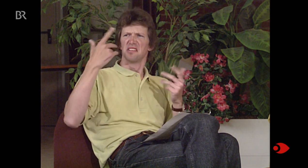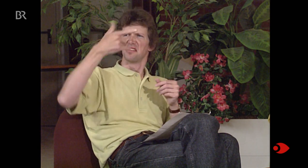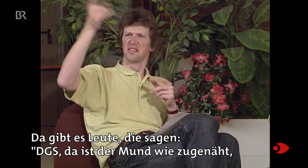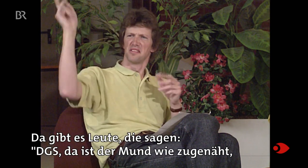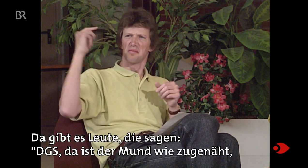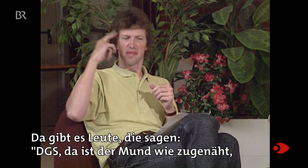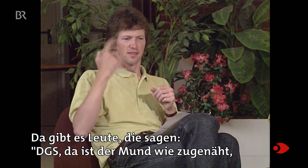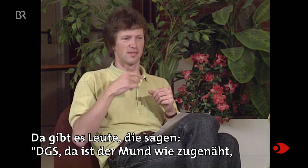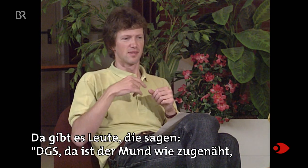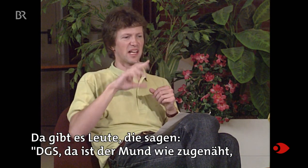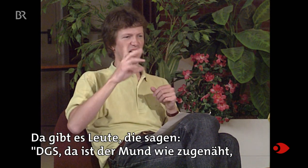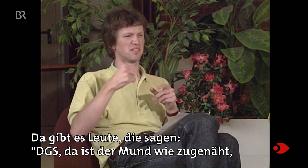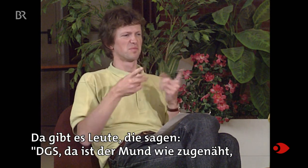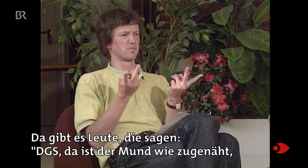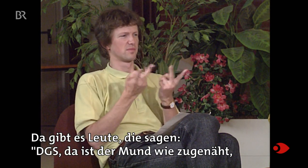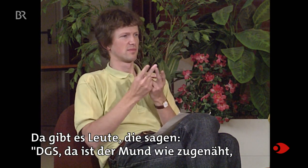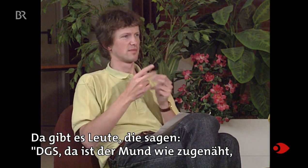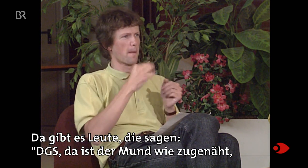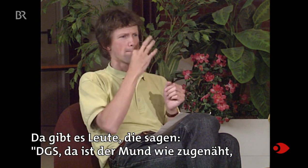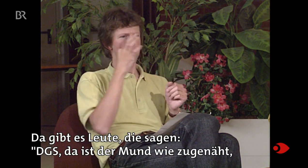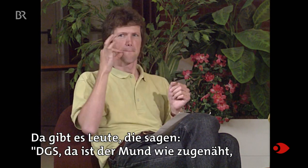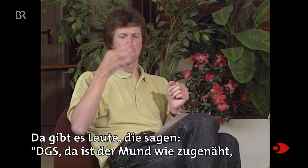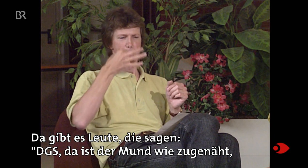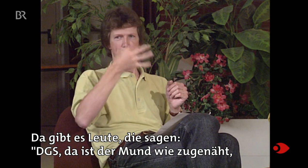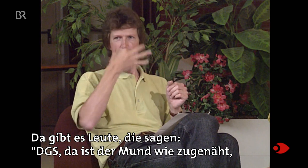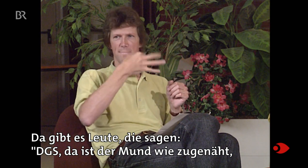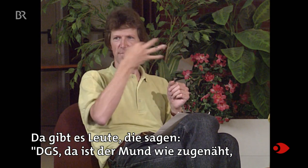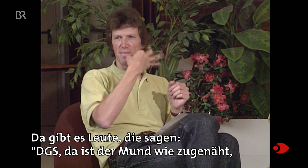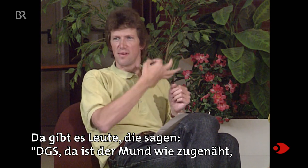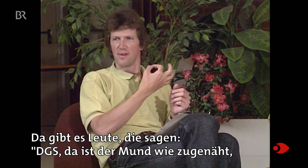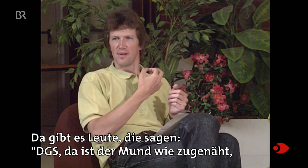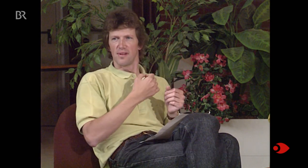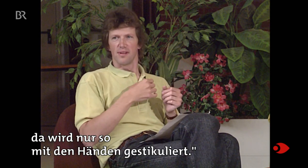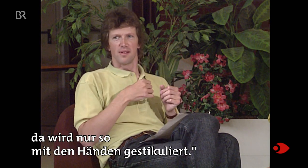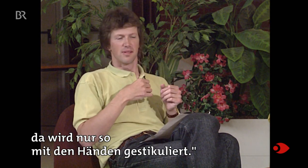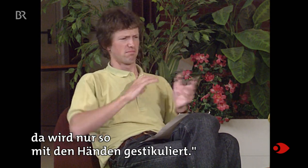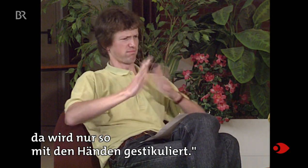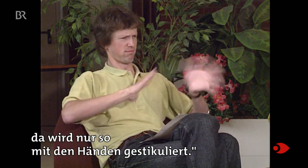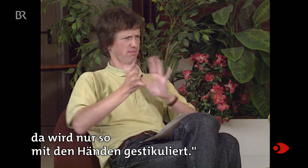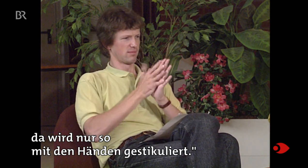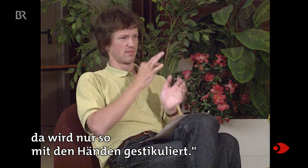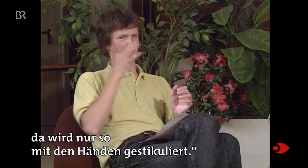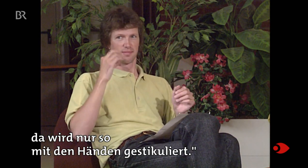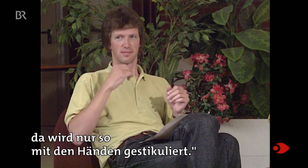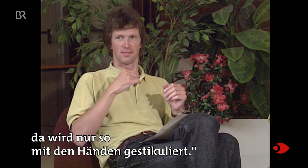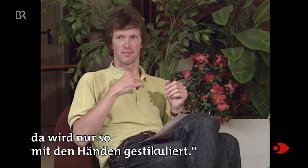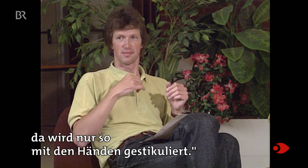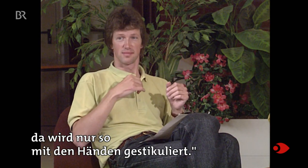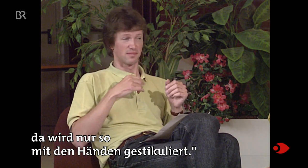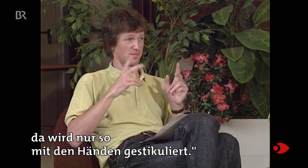Da gibt es Leute, die sagen, DGS, da ist der Mund wie zugenäht. Da wird nur so mit den Händen gestikuliert.